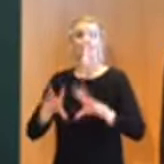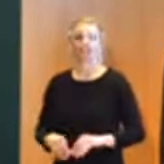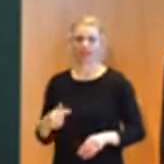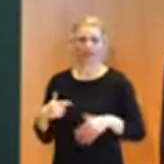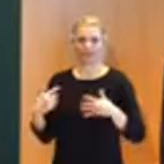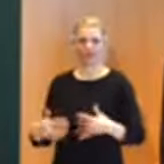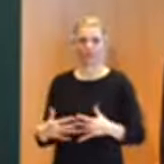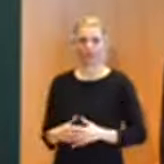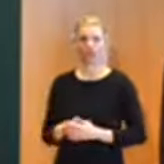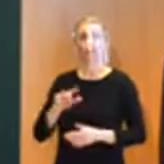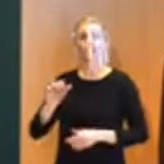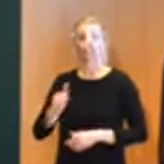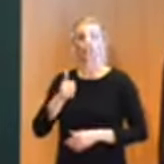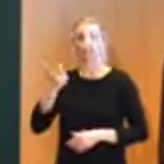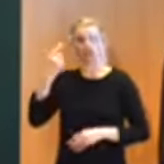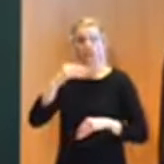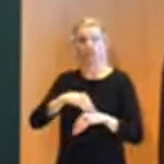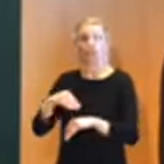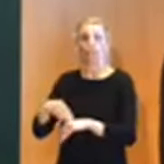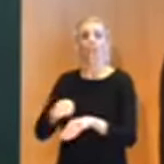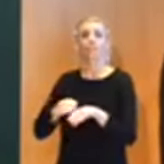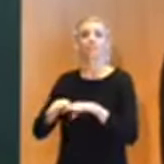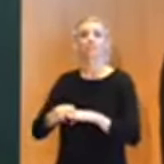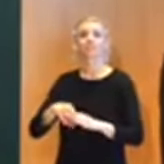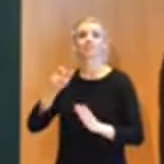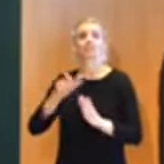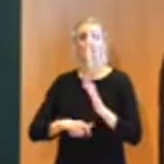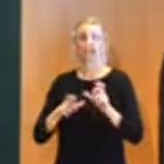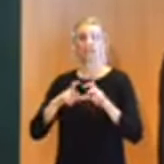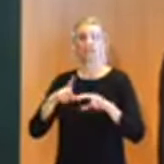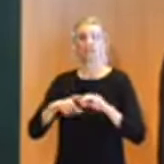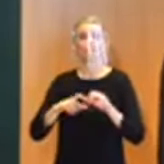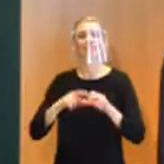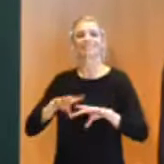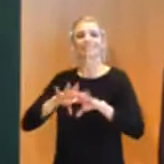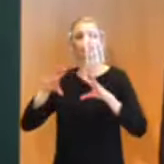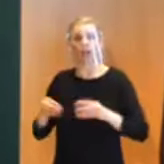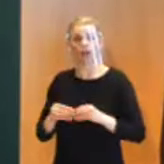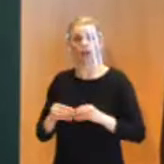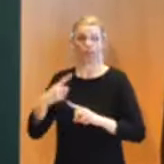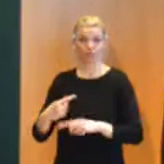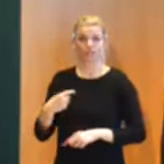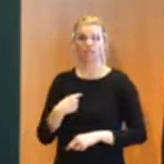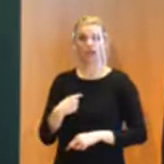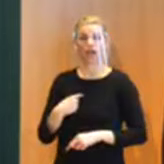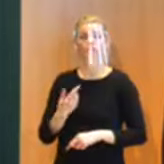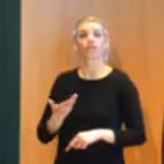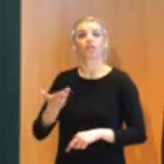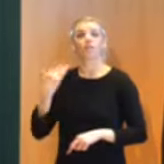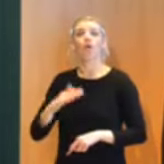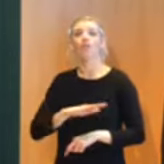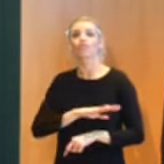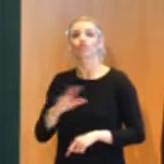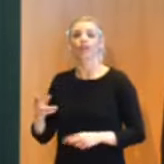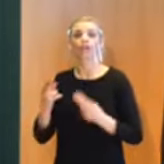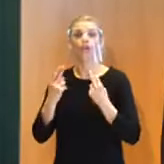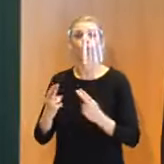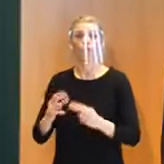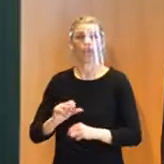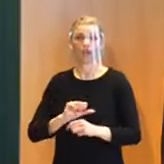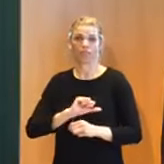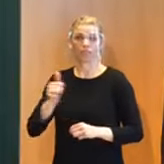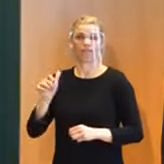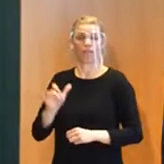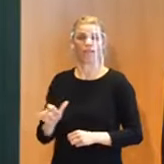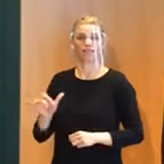A ešte raz pripomínam, ministri za SAS celkovo, ale aj vrátane mňa, boli práve že vo všetkých hodnoteniach na prvých